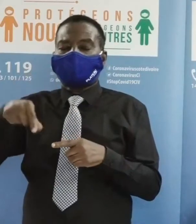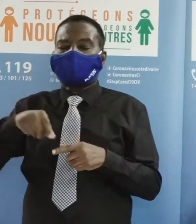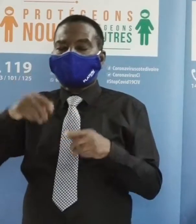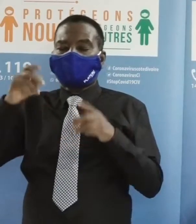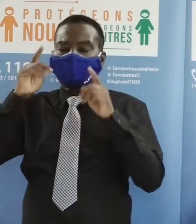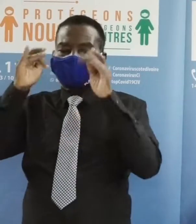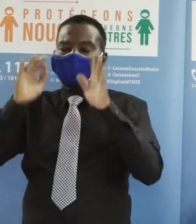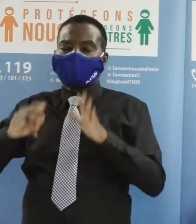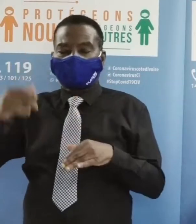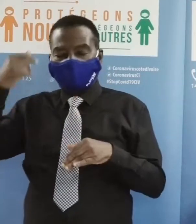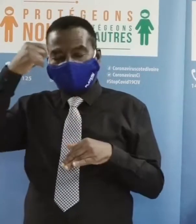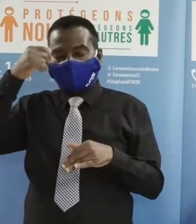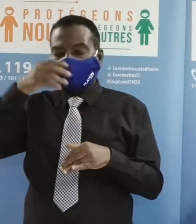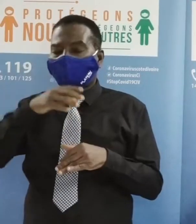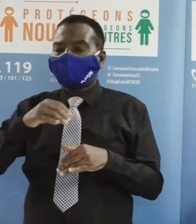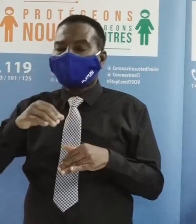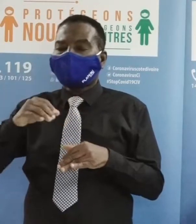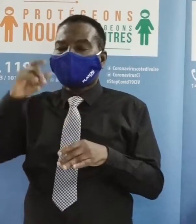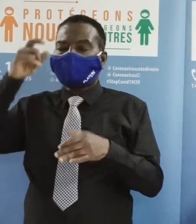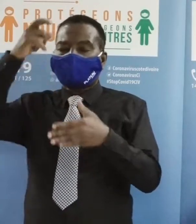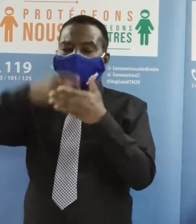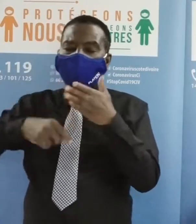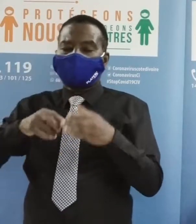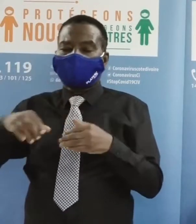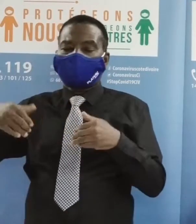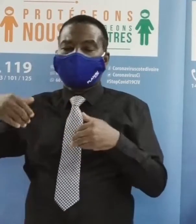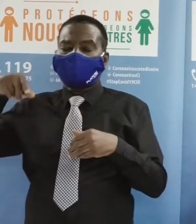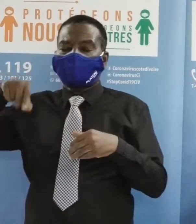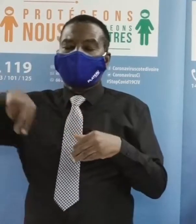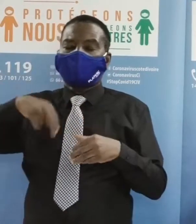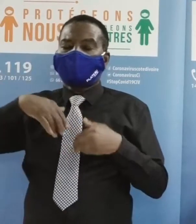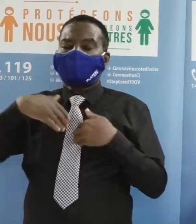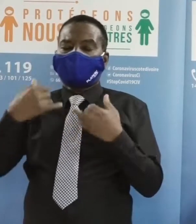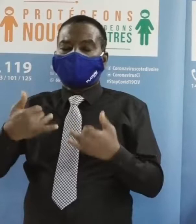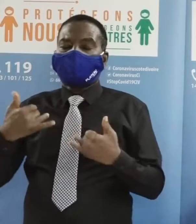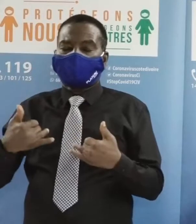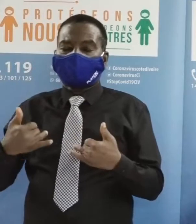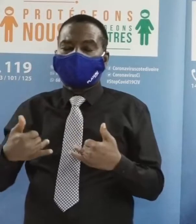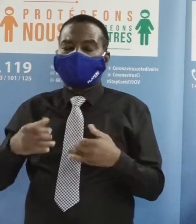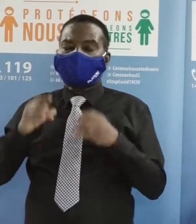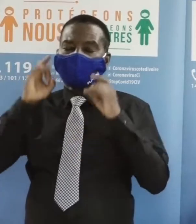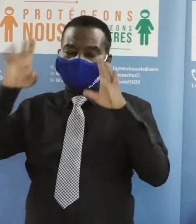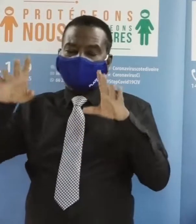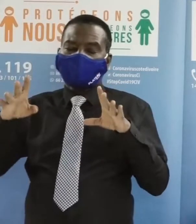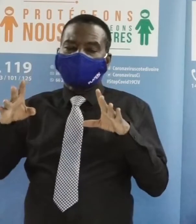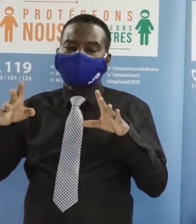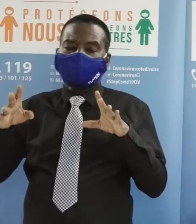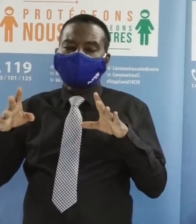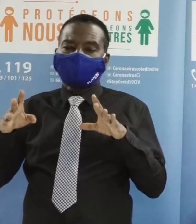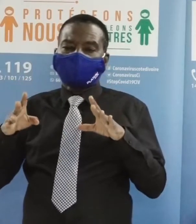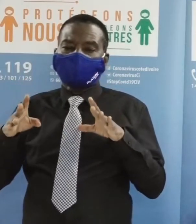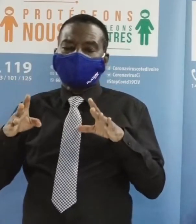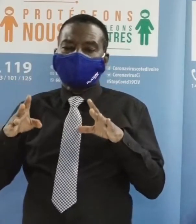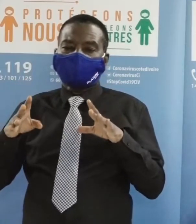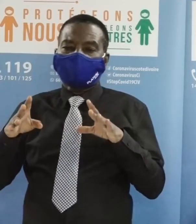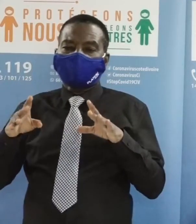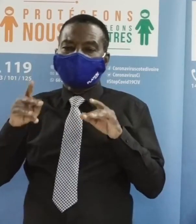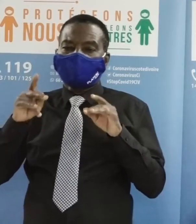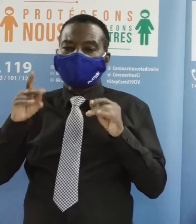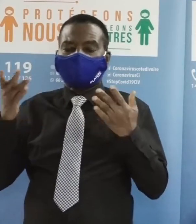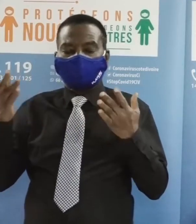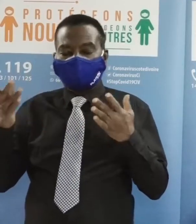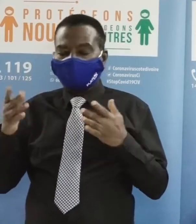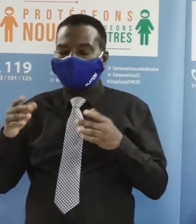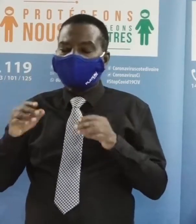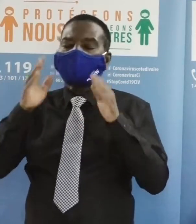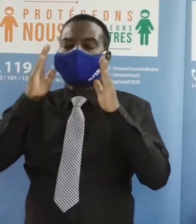ivoiriens retiennent que le taux qu'on a actuellement qu'une dent voisine les 41% la ccravh dans la plaisanterie je pense qu